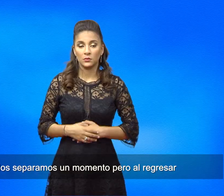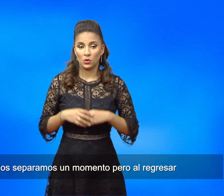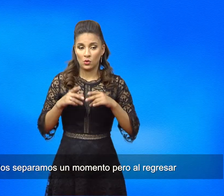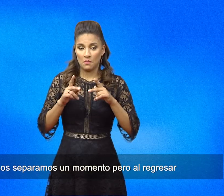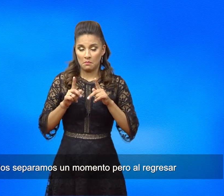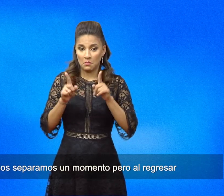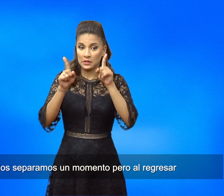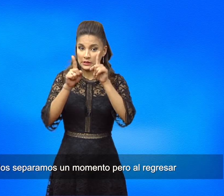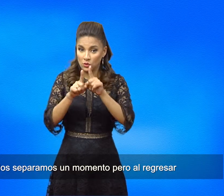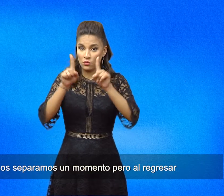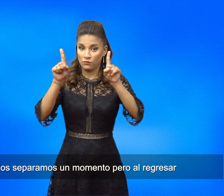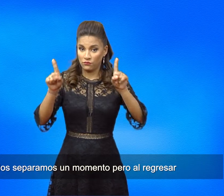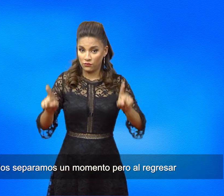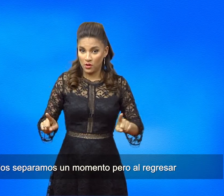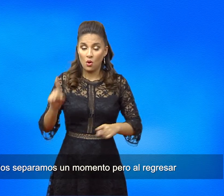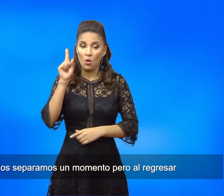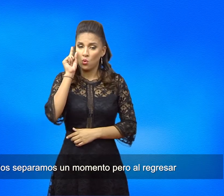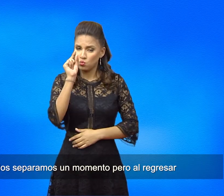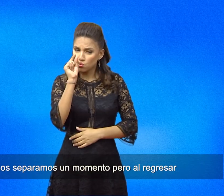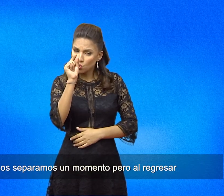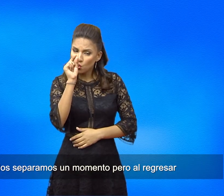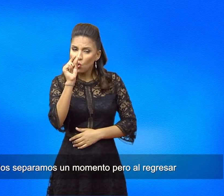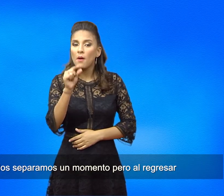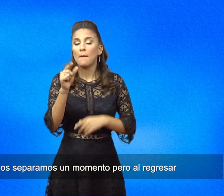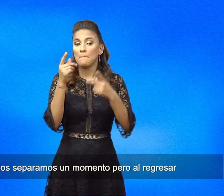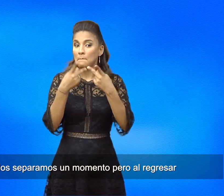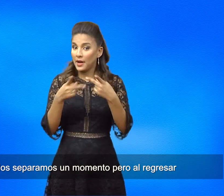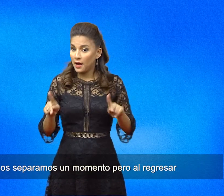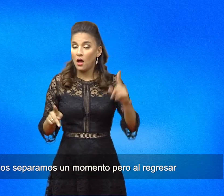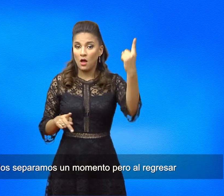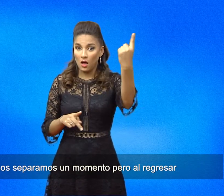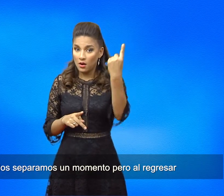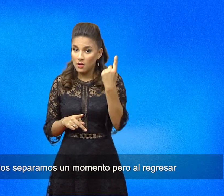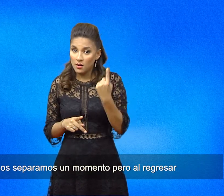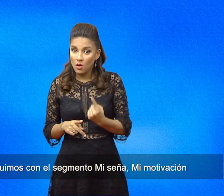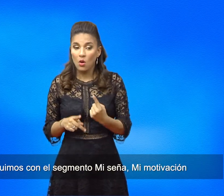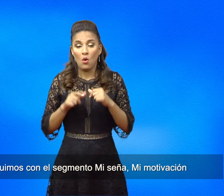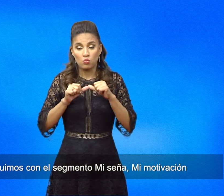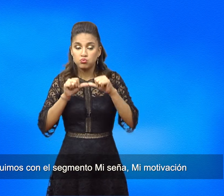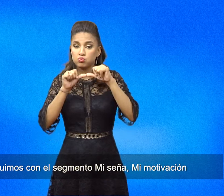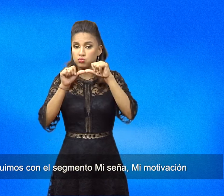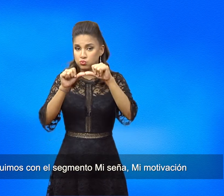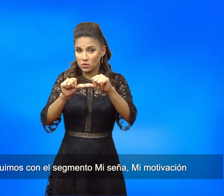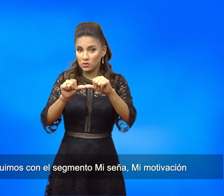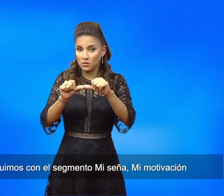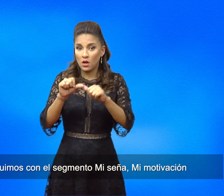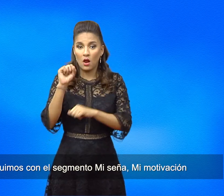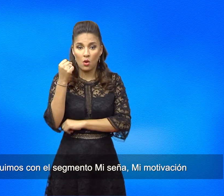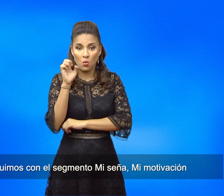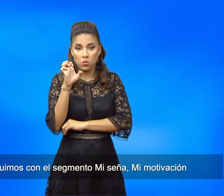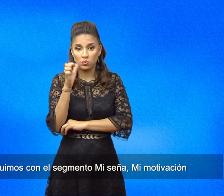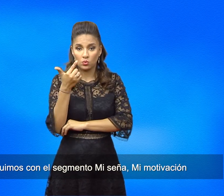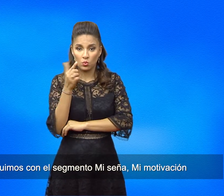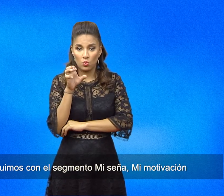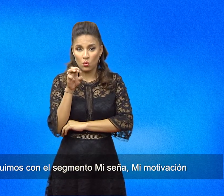nos separamos un momento pero al regresar seguimos con el segmento